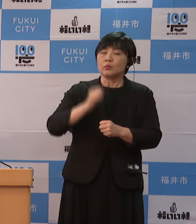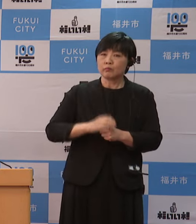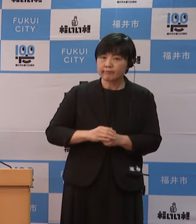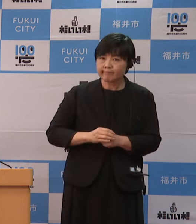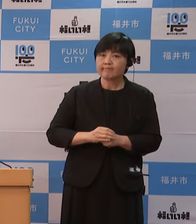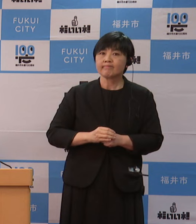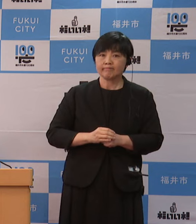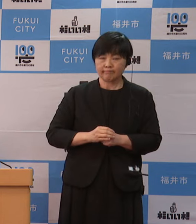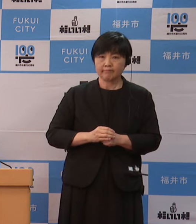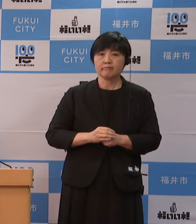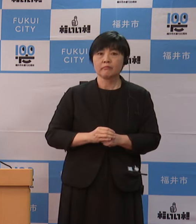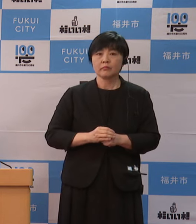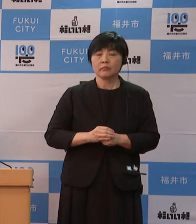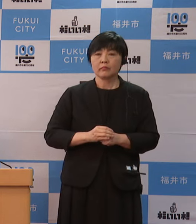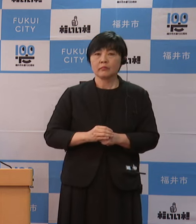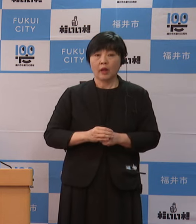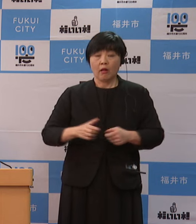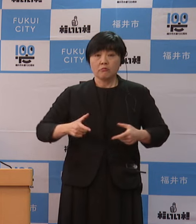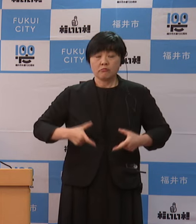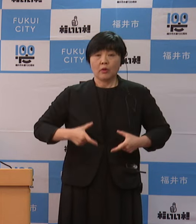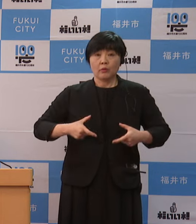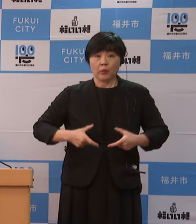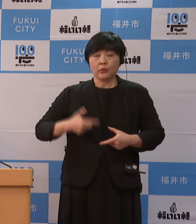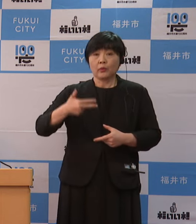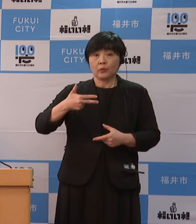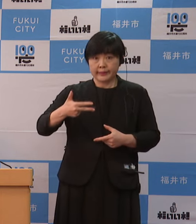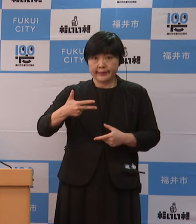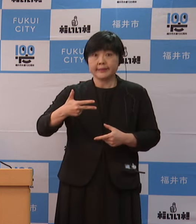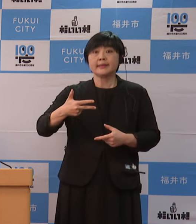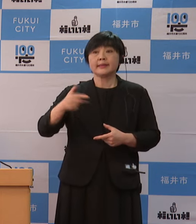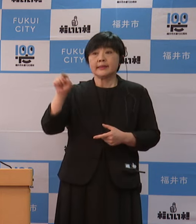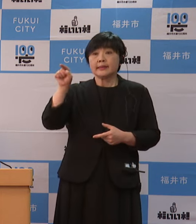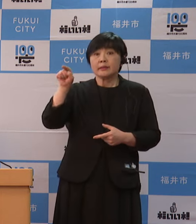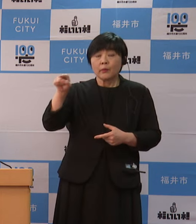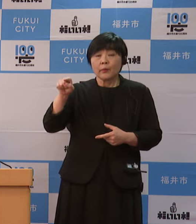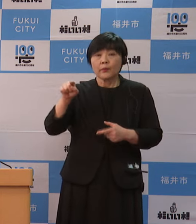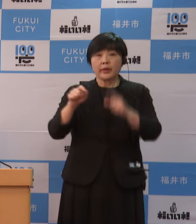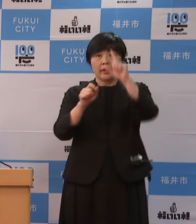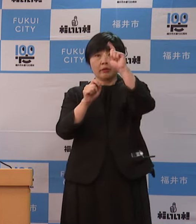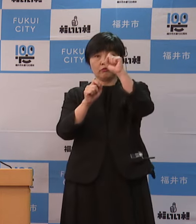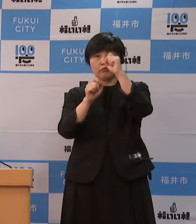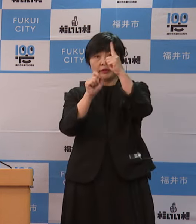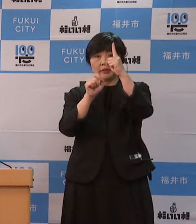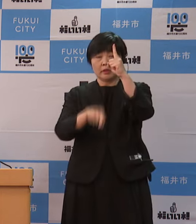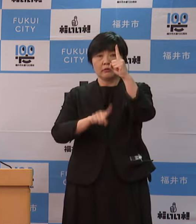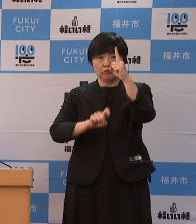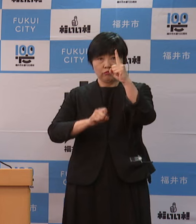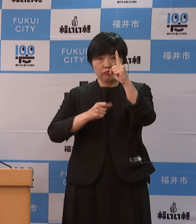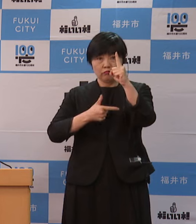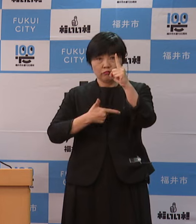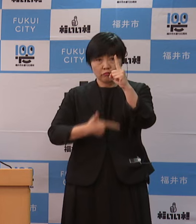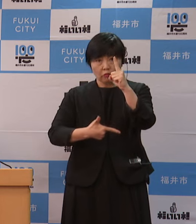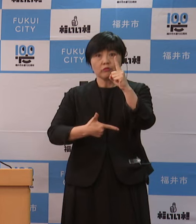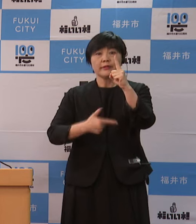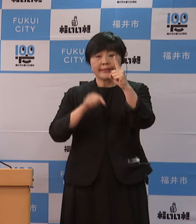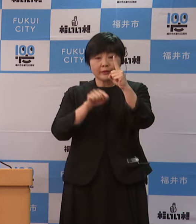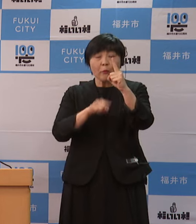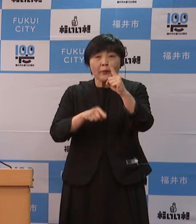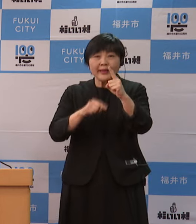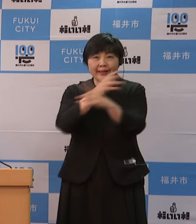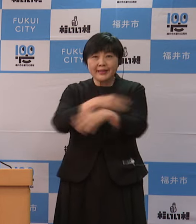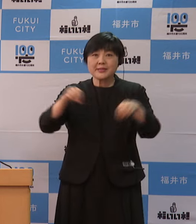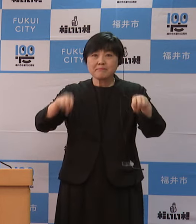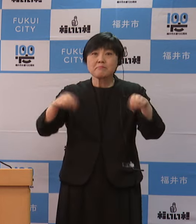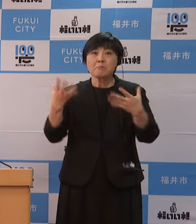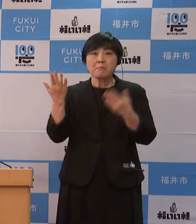携はの記念で熊本市の方にですね、11月、まあ、16日が調印の日だったので、今